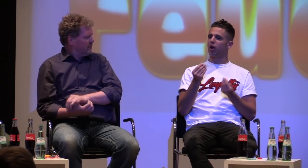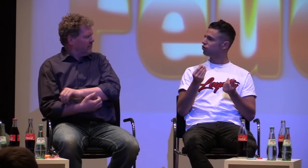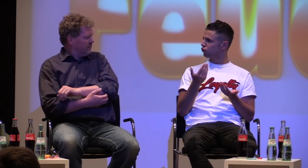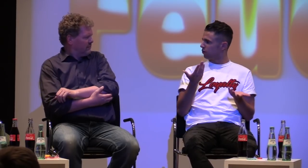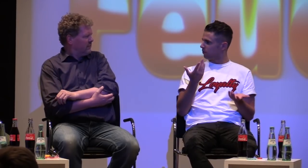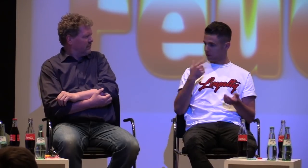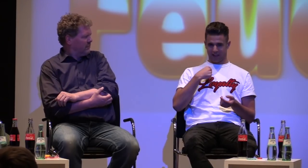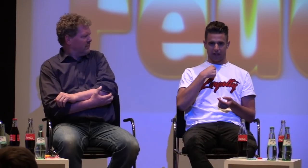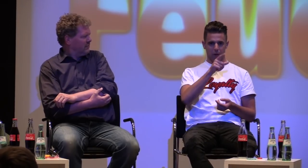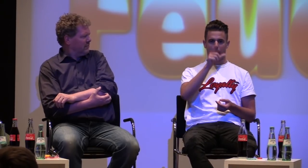weg.